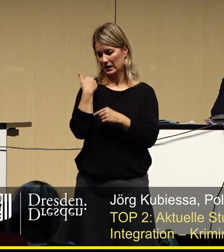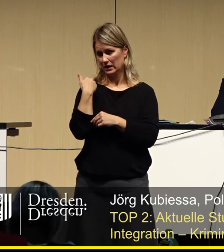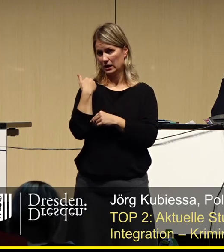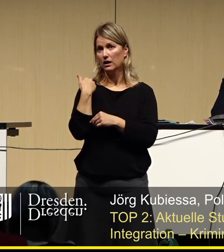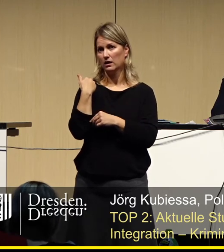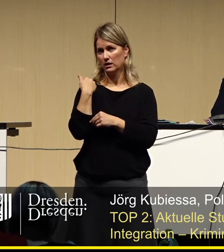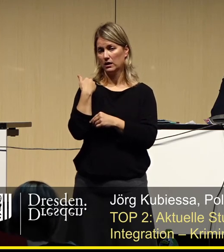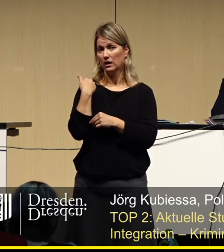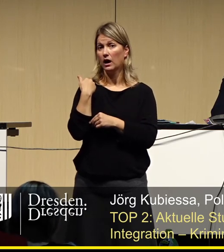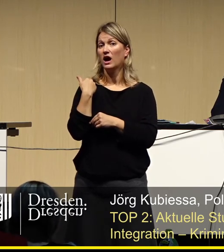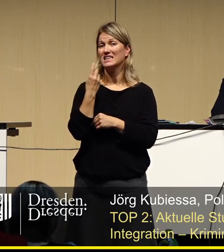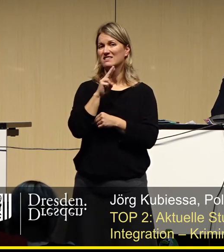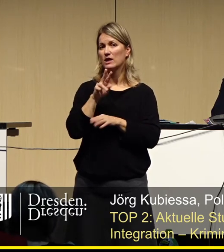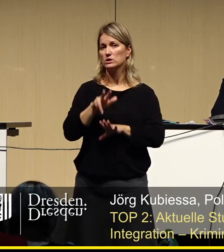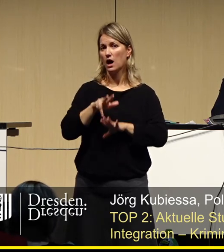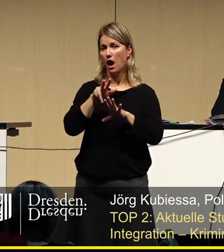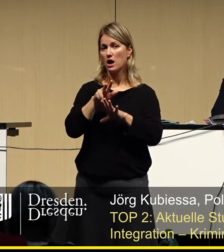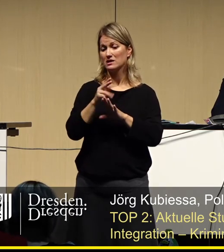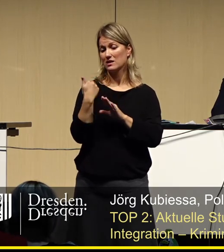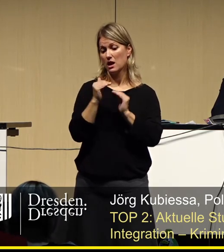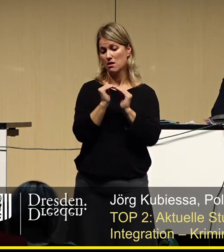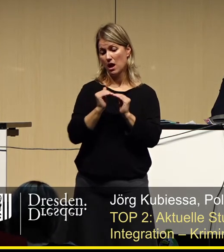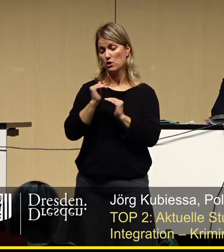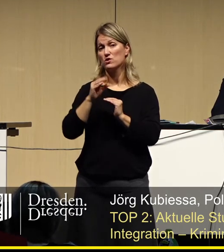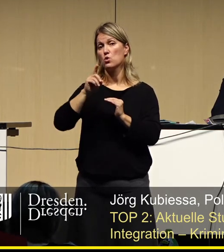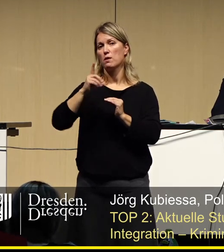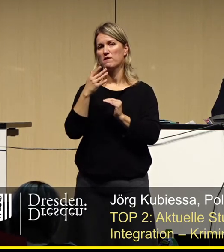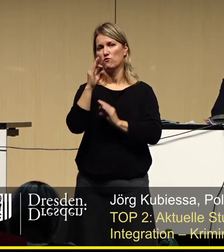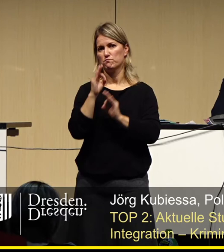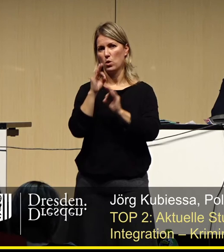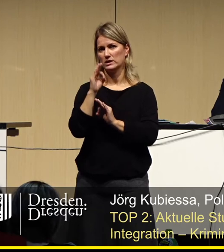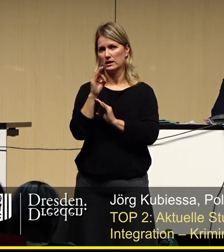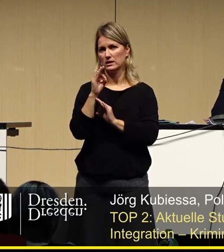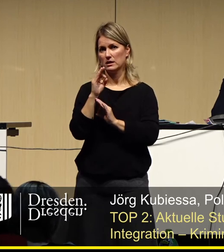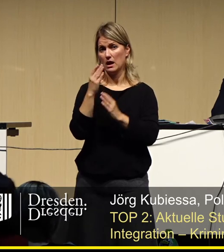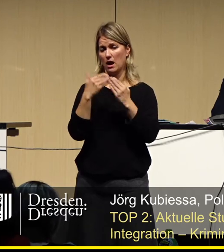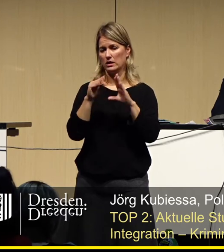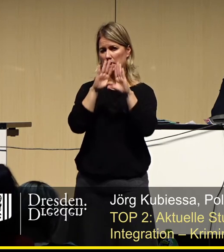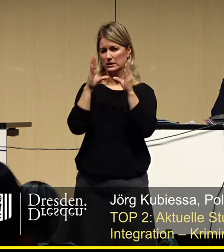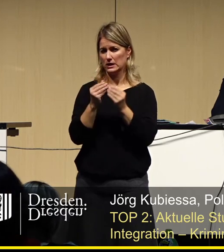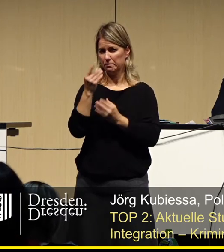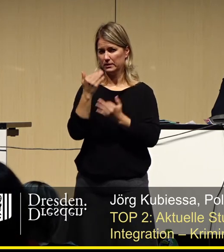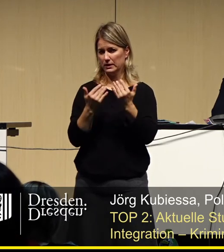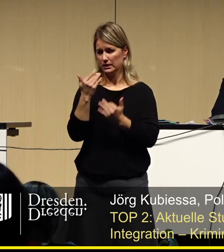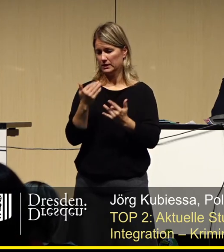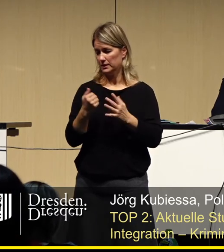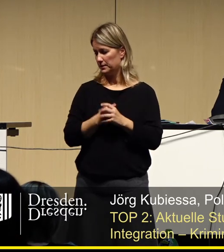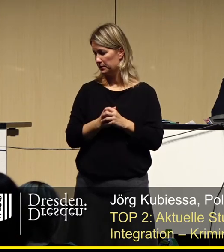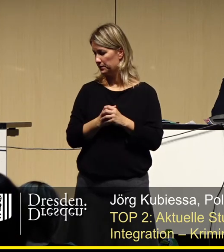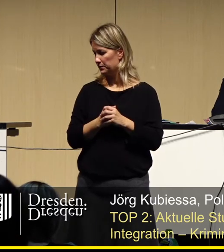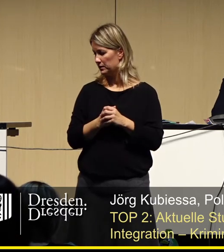Anstieg um 5,3%, mit einer Gesamtzahl, jetzt brauche ich doch die Brille,